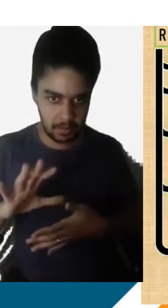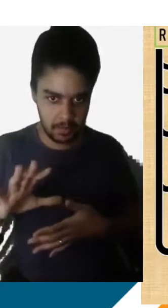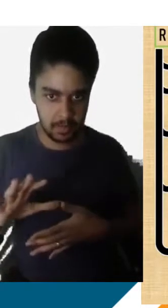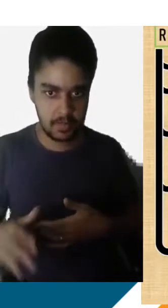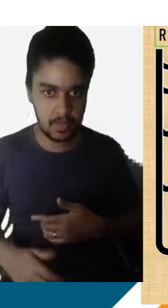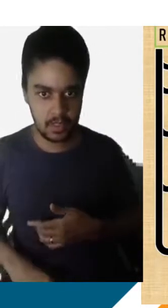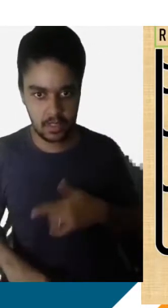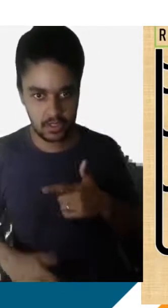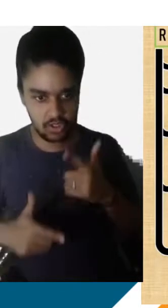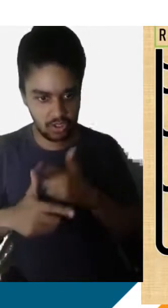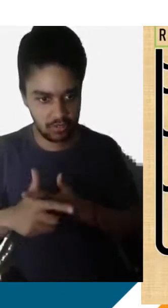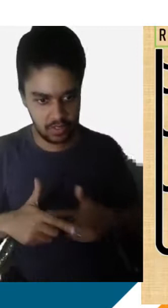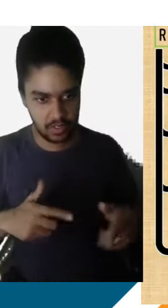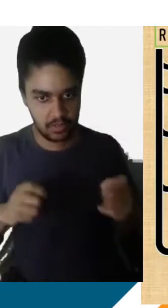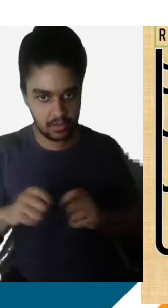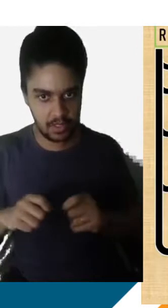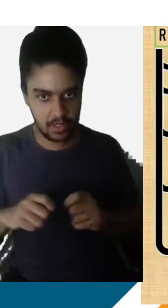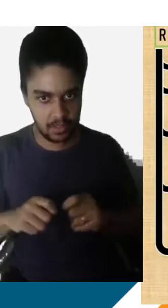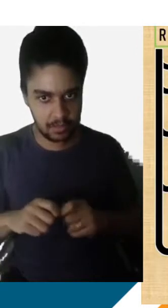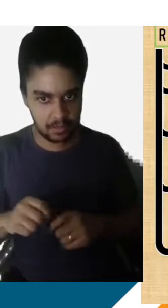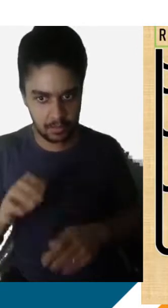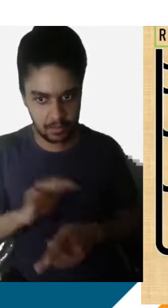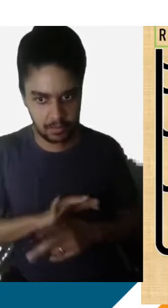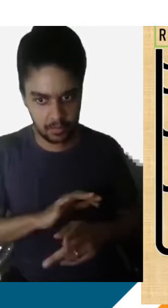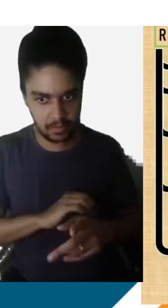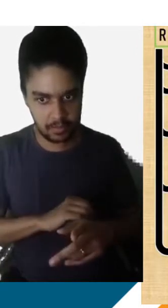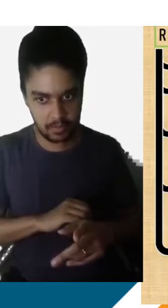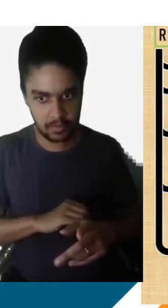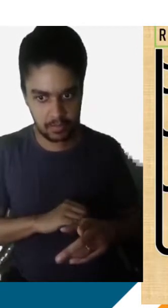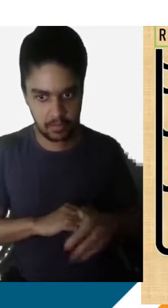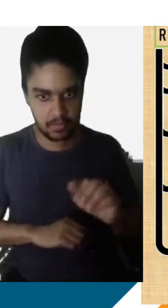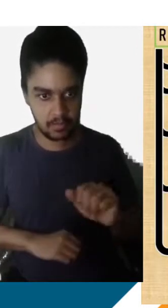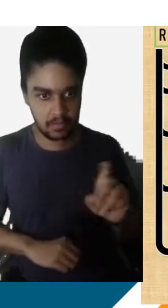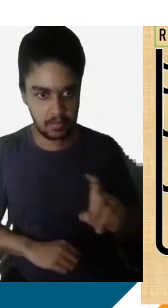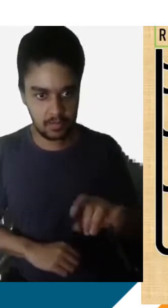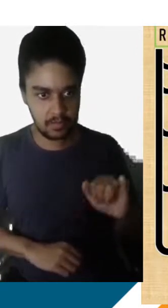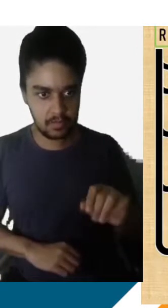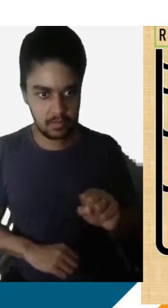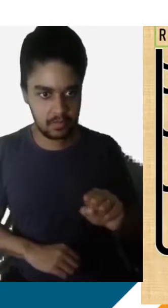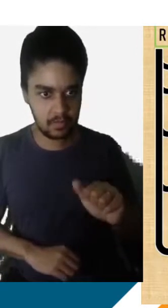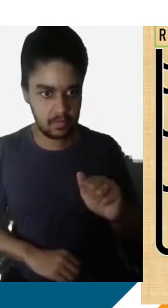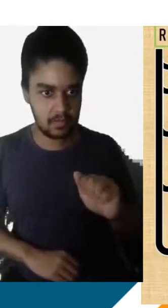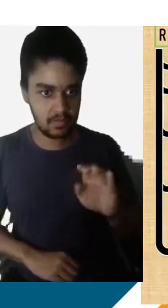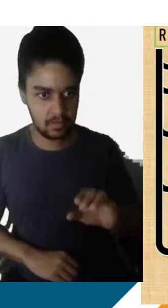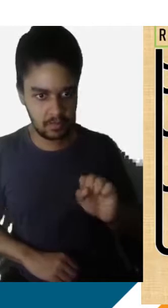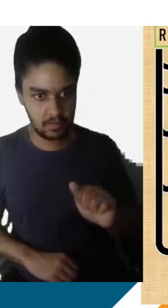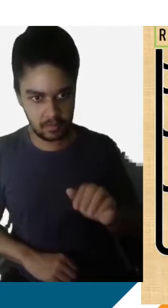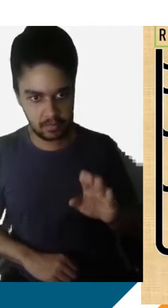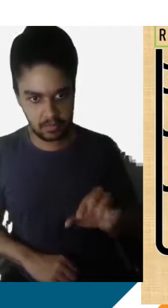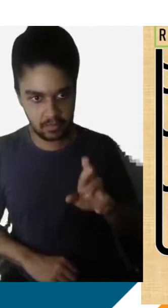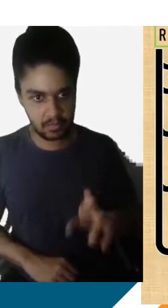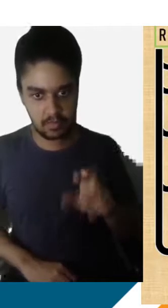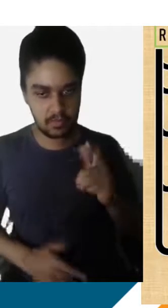ó, a divisão feita, a classificação feita por Aziz Absaber, né,